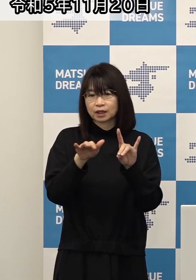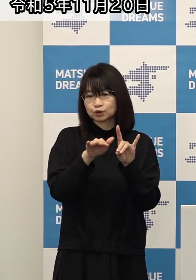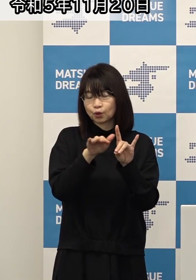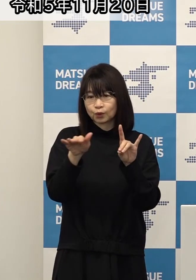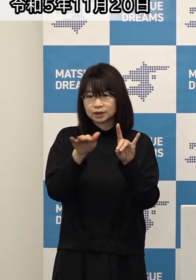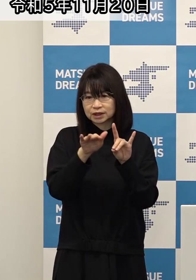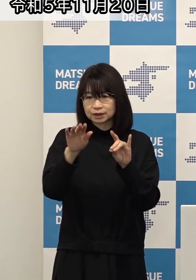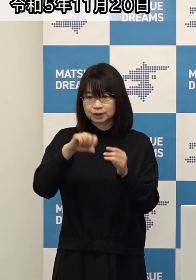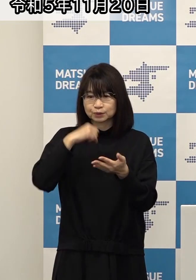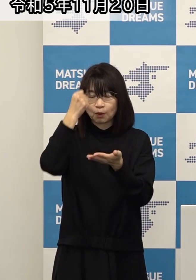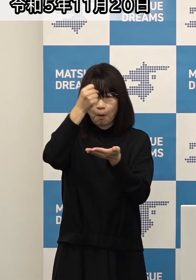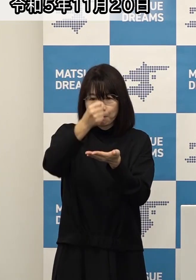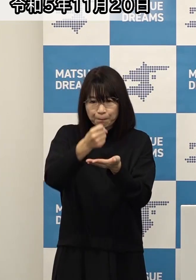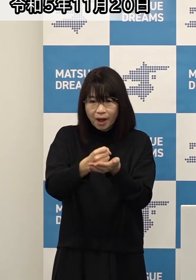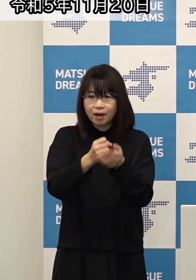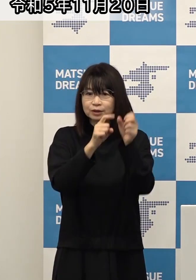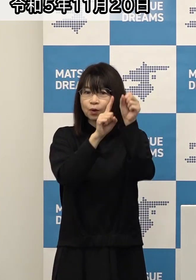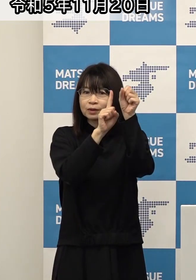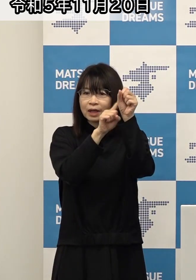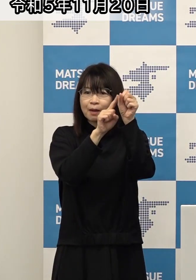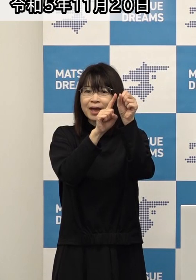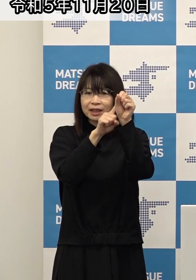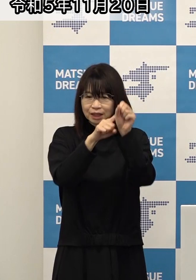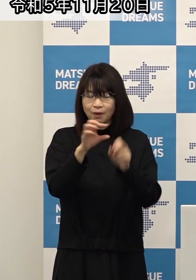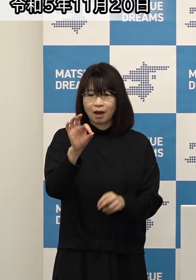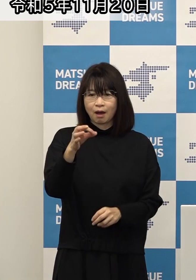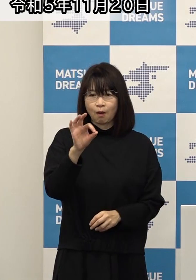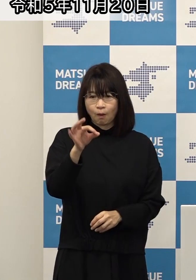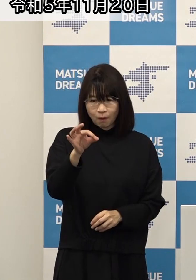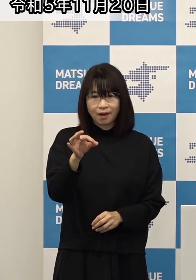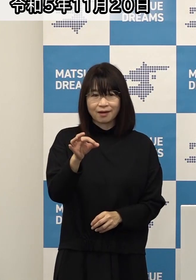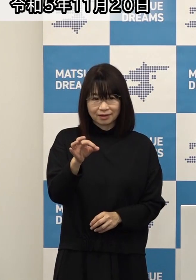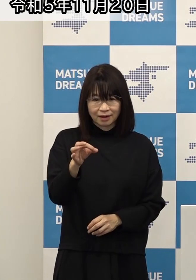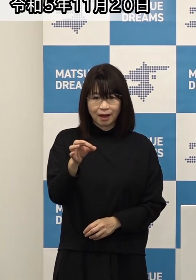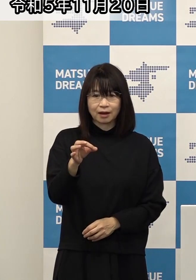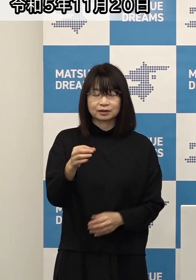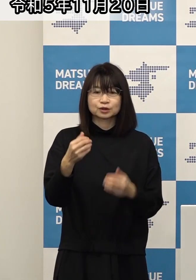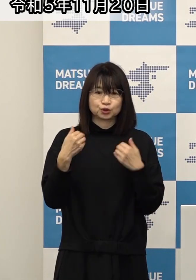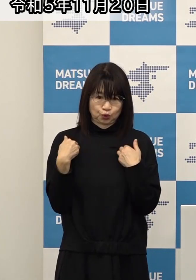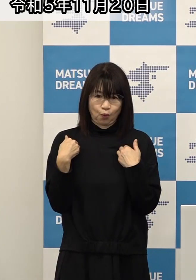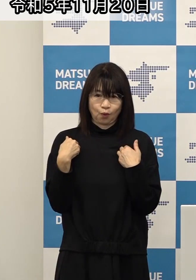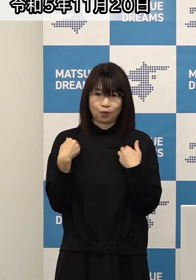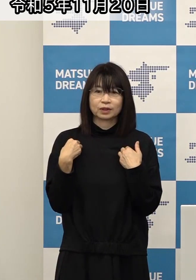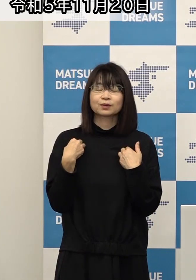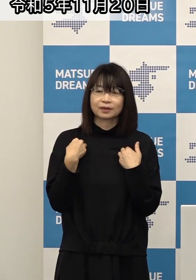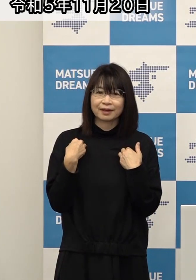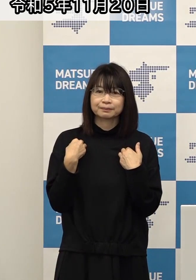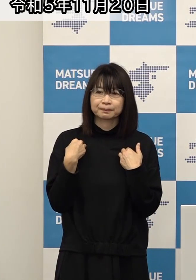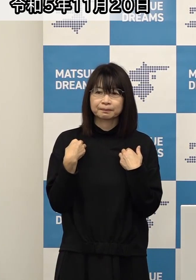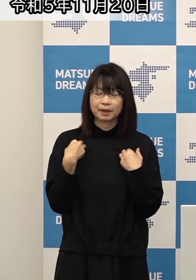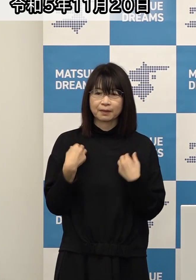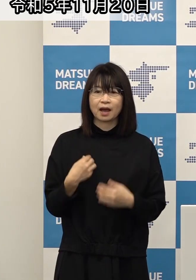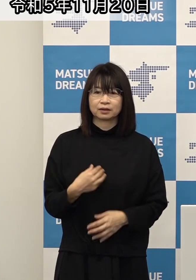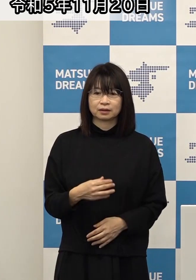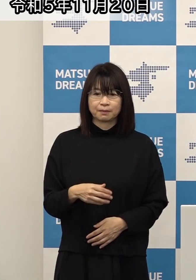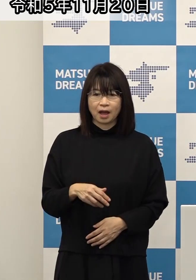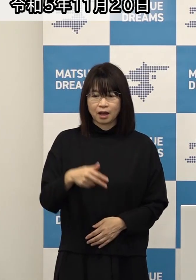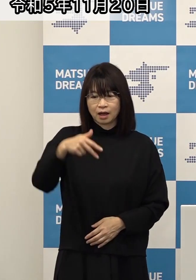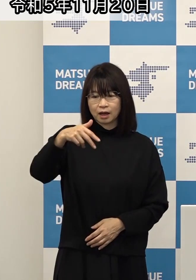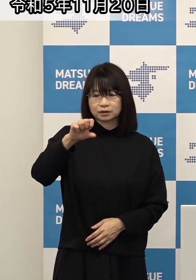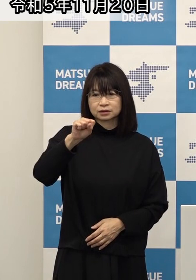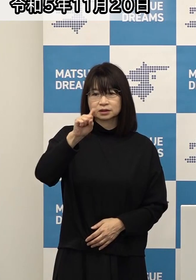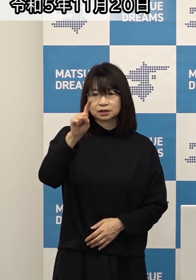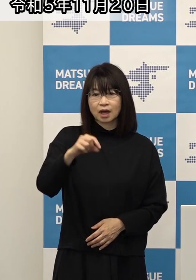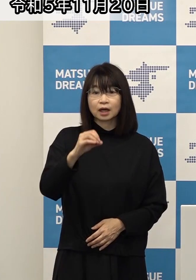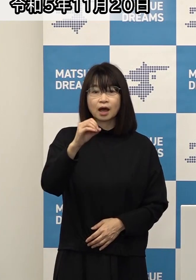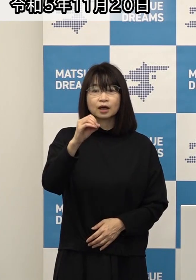な金額結構大きくかかりますので、そういったものをもちろん島根スターのマジックのメインスポンサーである